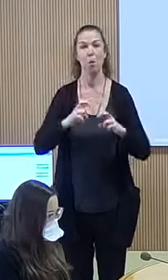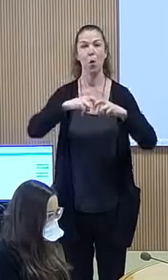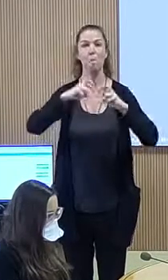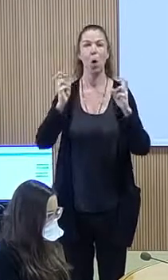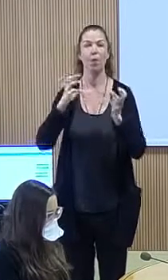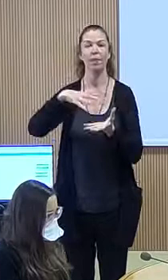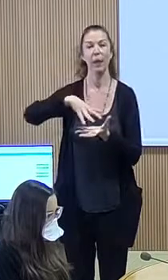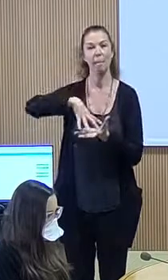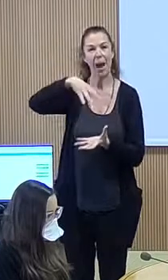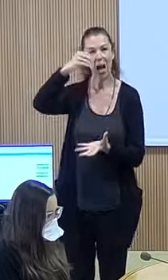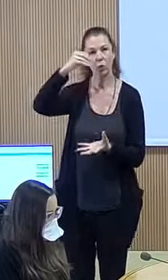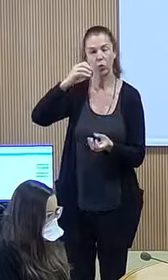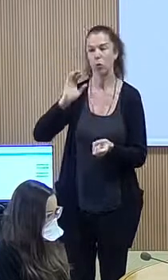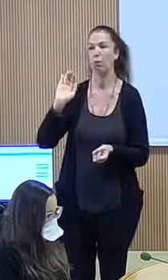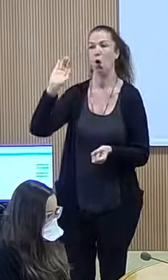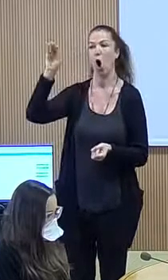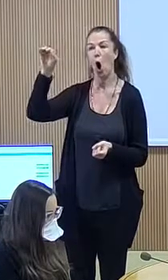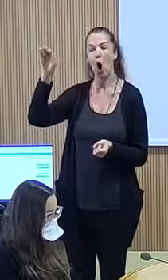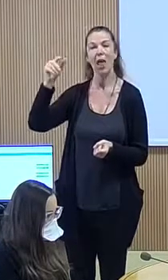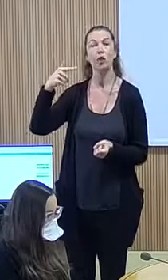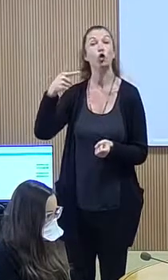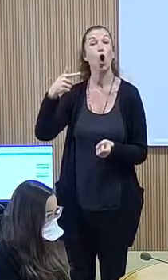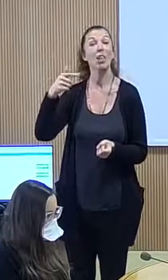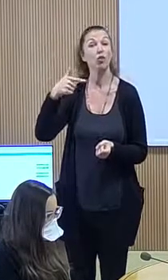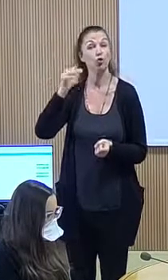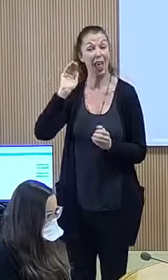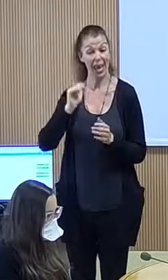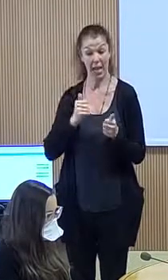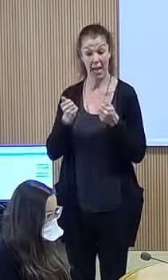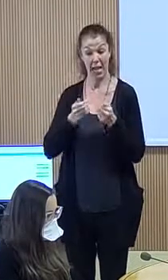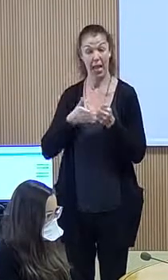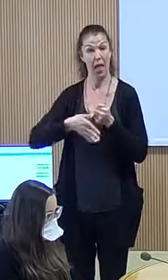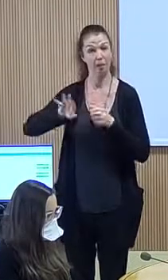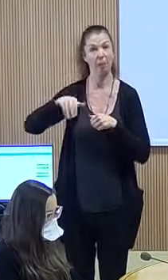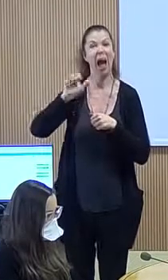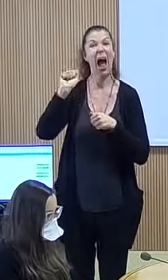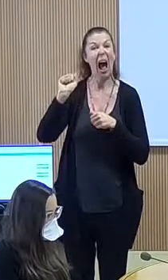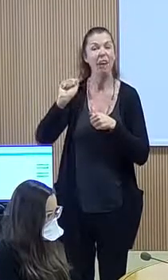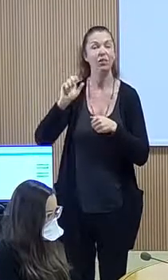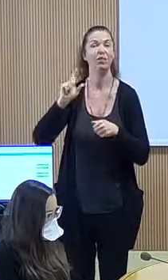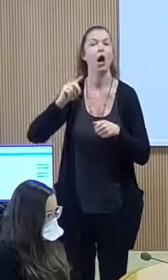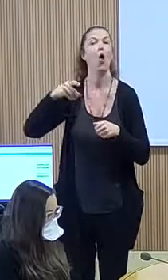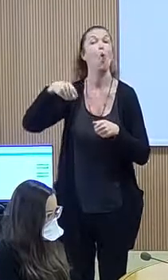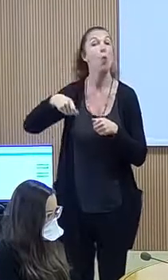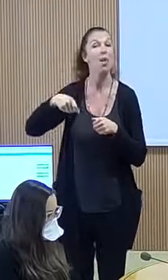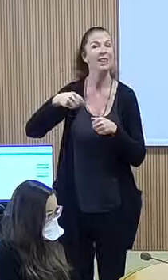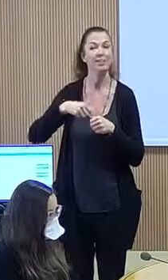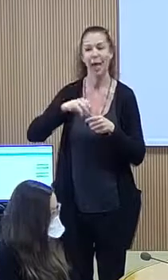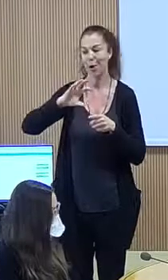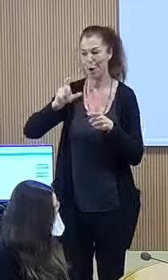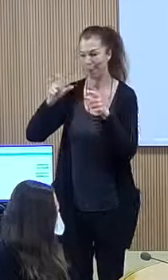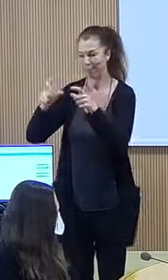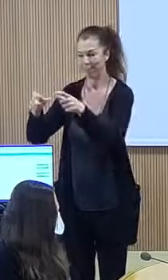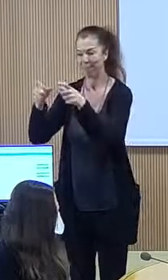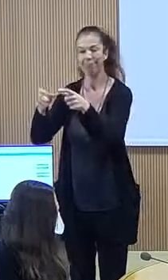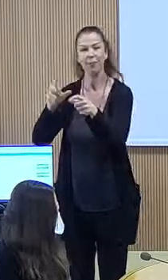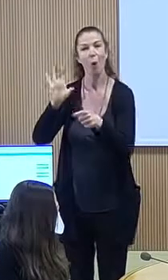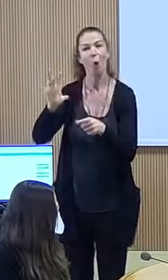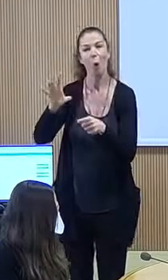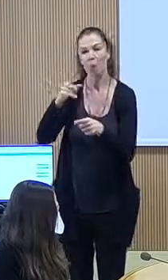le zone delle torricelle avesa quinzano soprattutto a quelle parti che generalmente per la loro conformazione